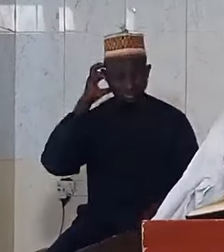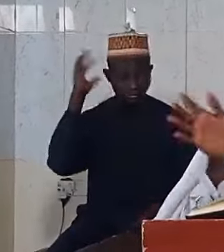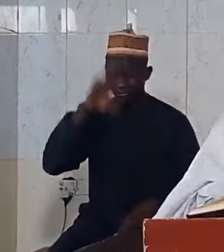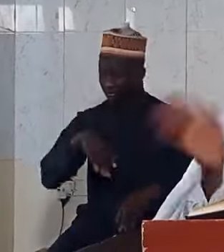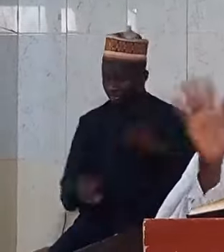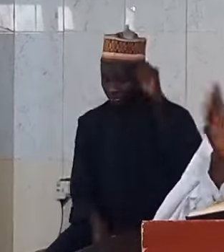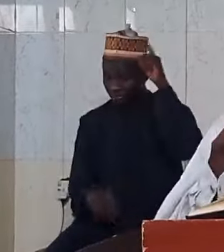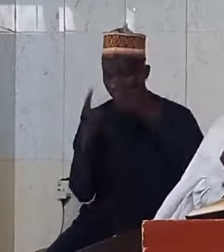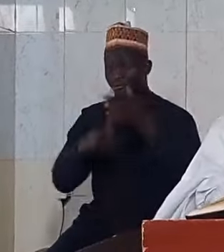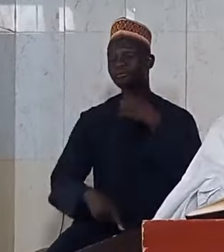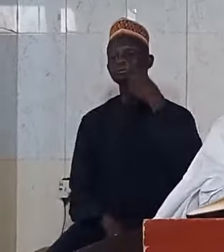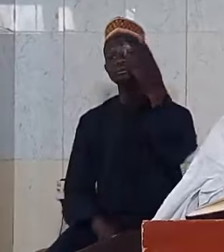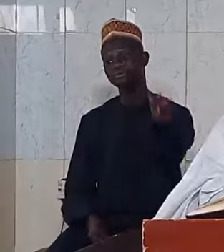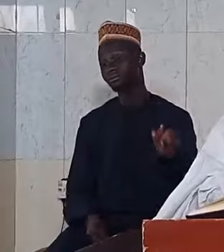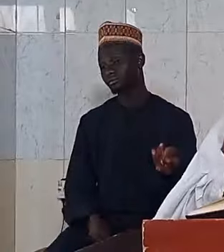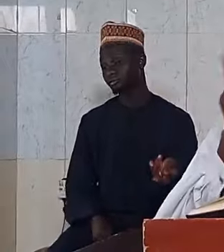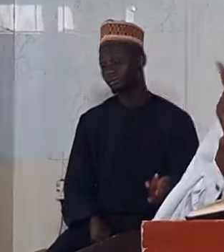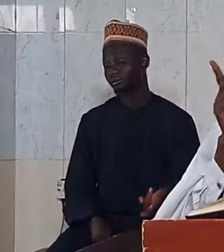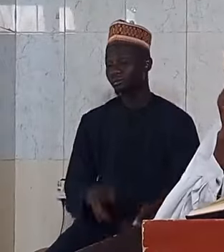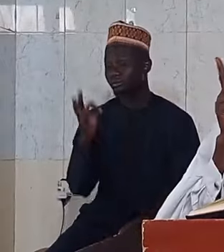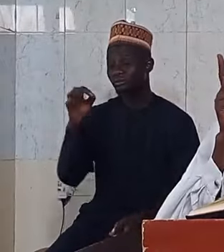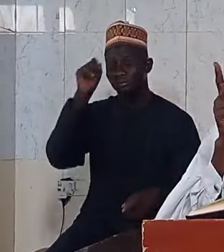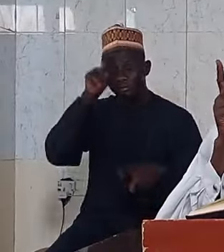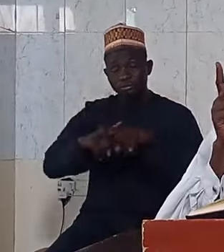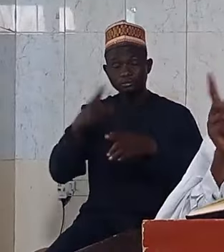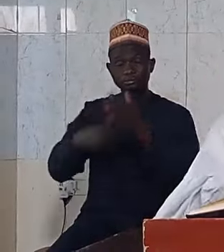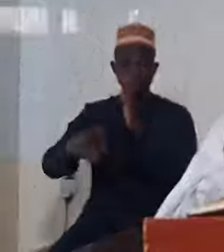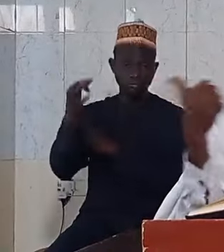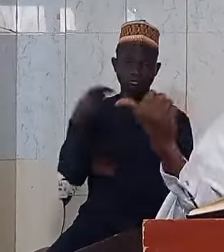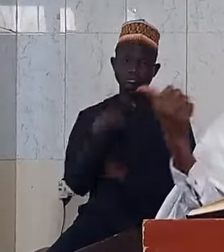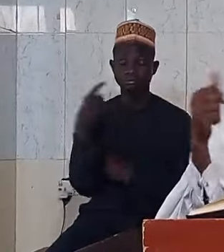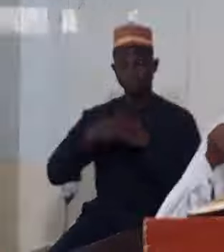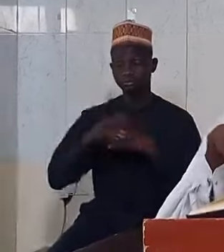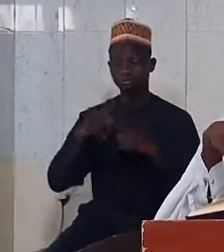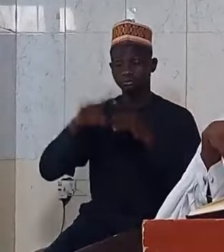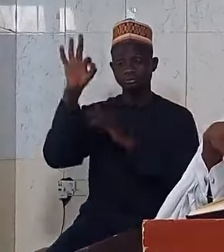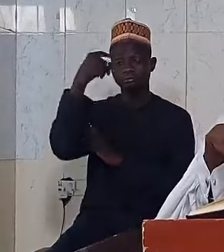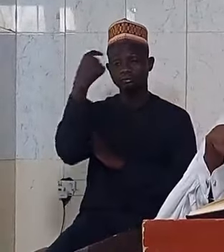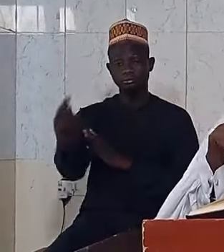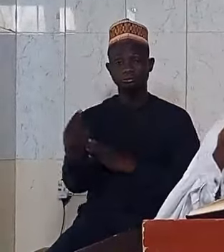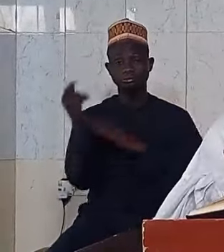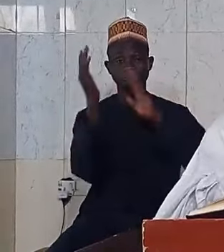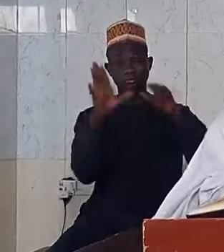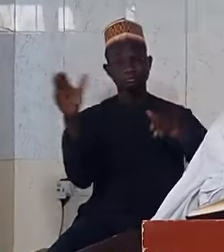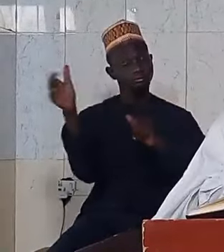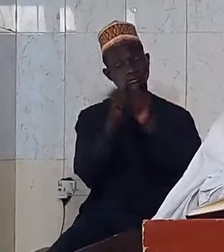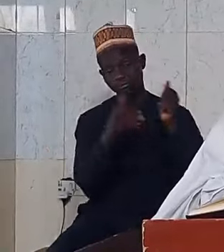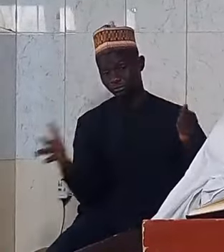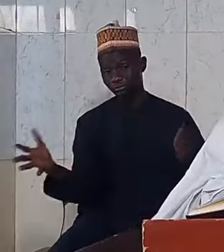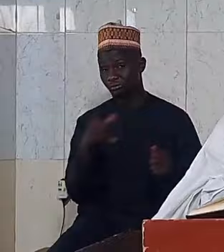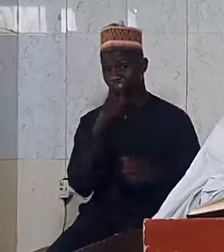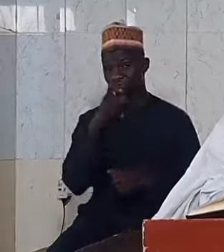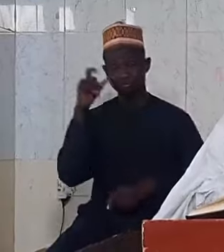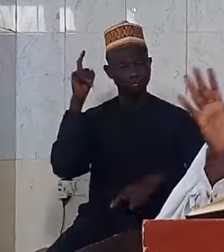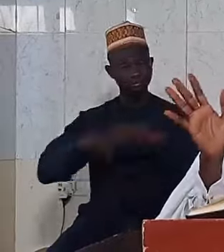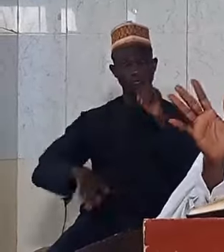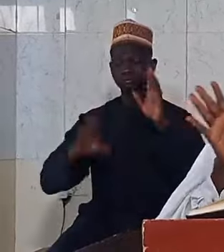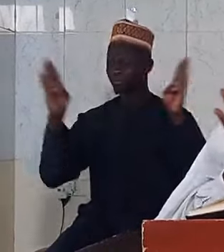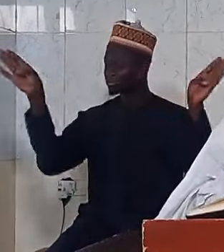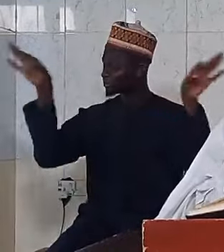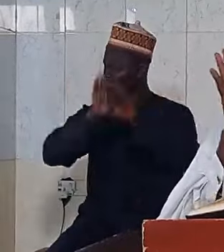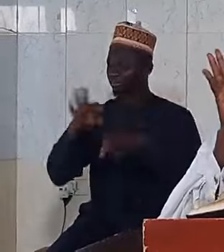fahimtar me muke ce musu in ka yadda da zancen Allah to ka koma gun Allah ka kyale waɗannan wanda zaka sa duk girman